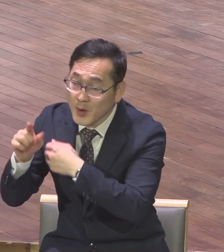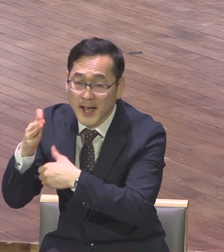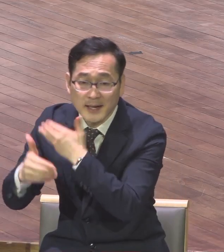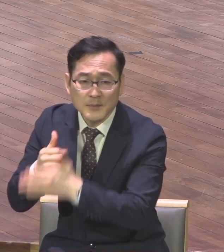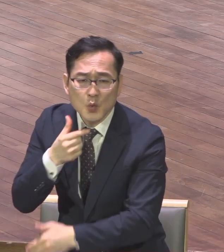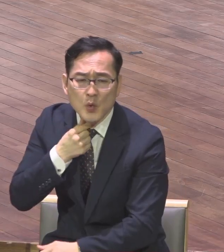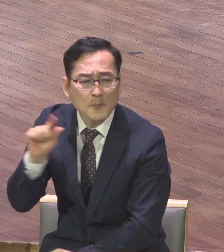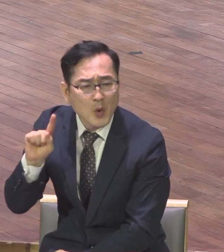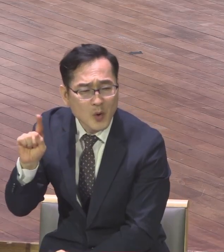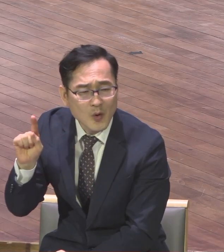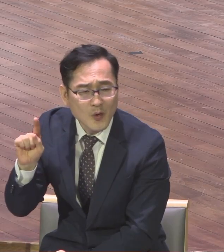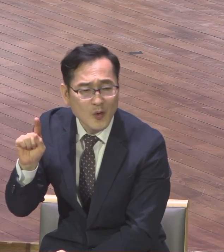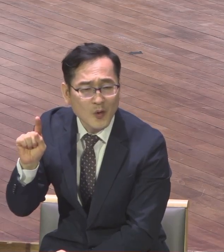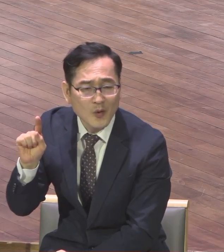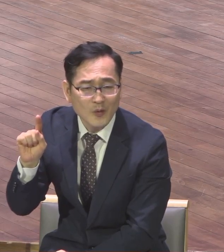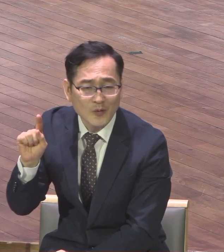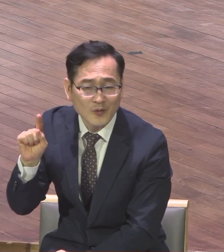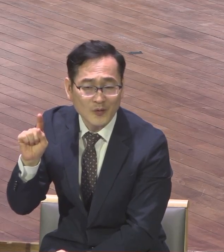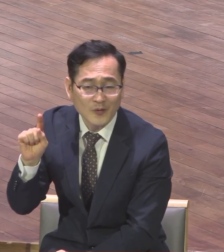뭐냐?